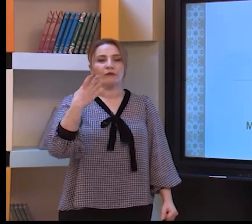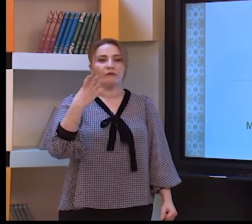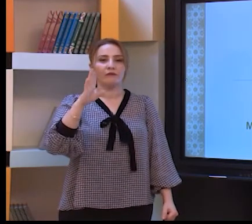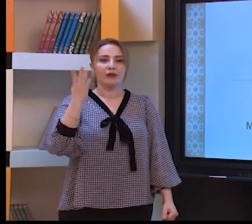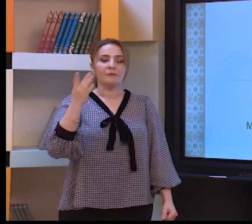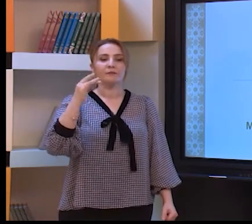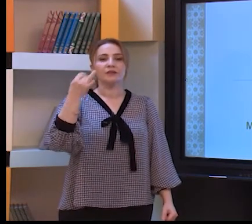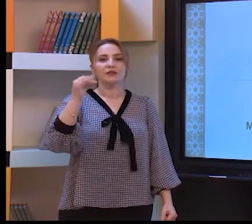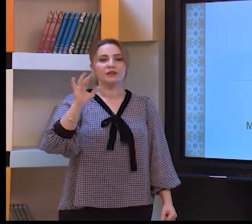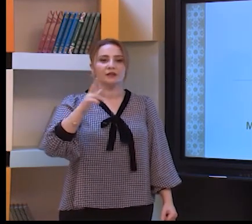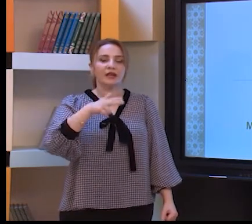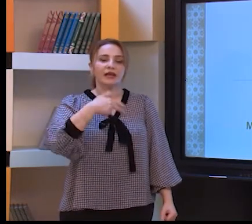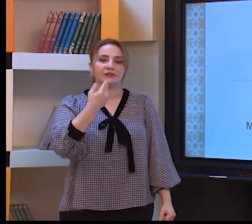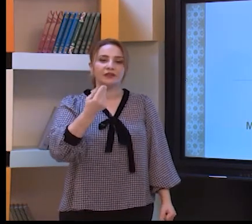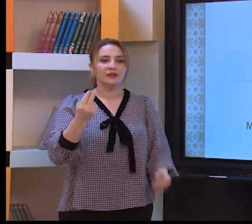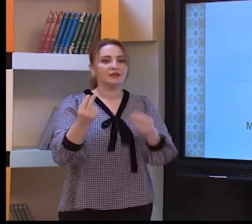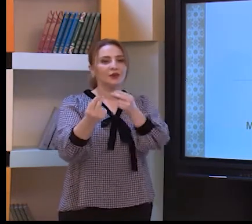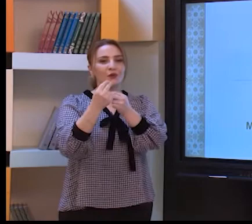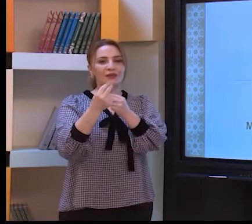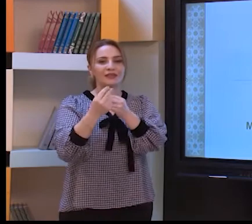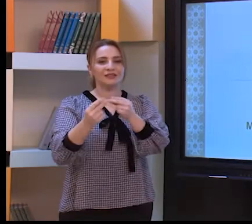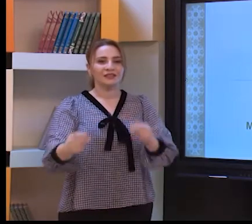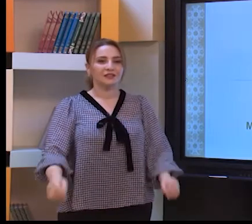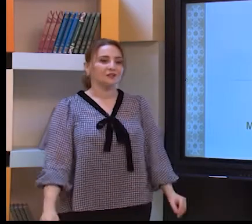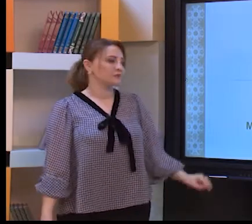və y hərflərini öyrənəcəyik.